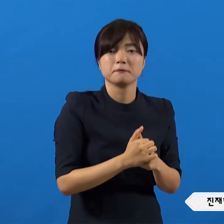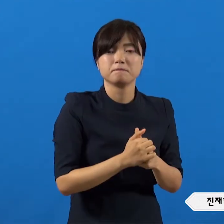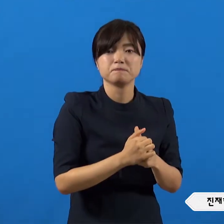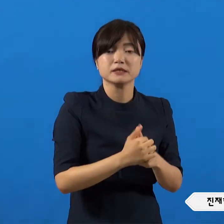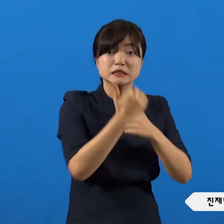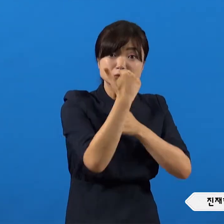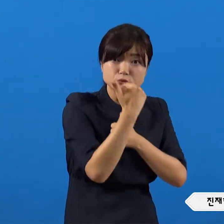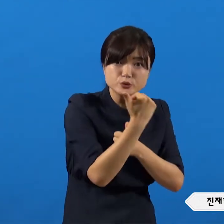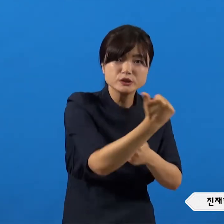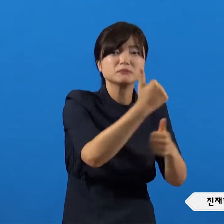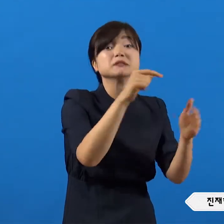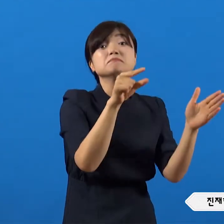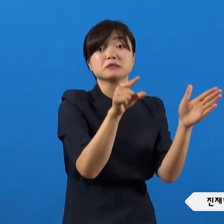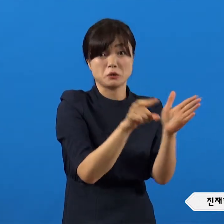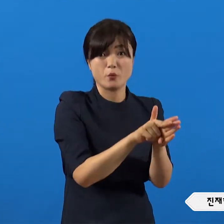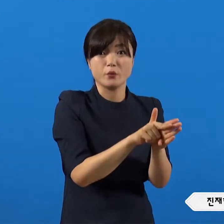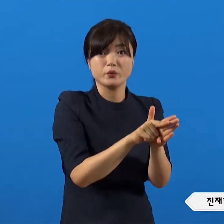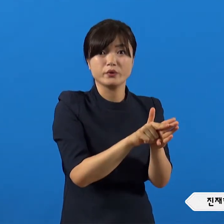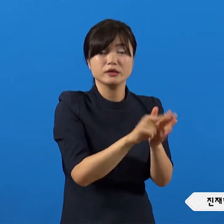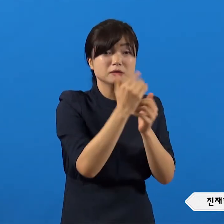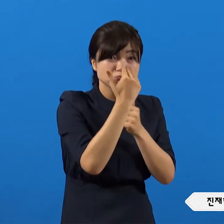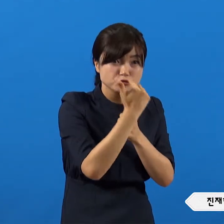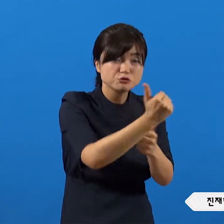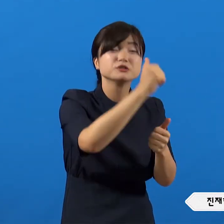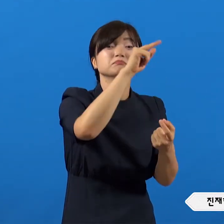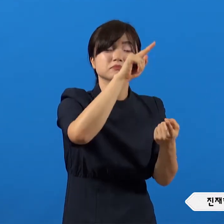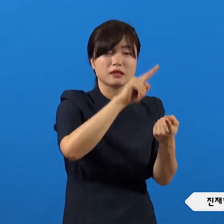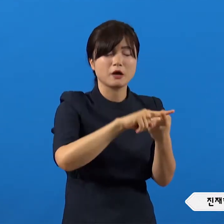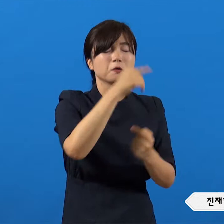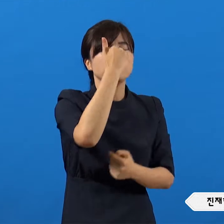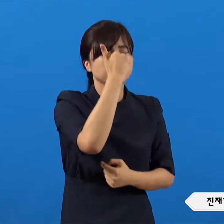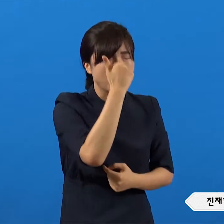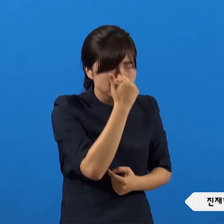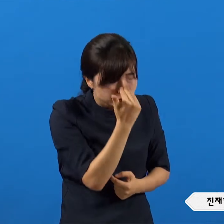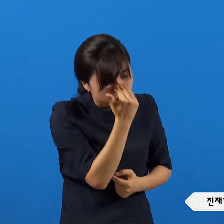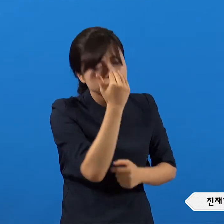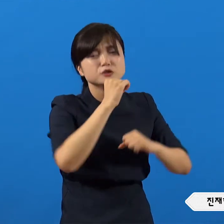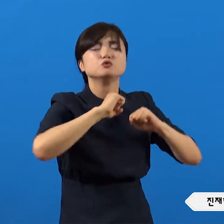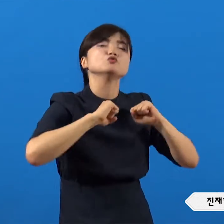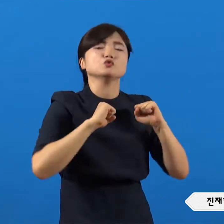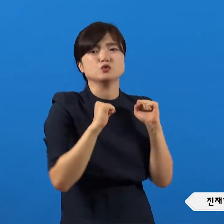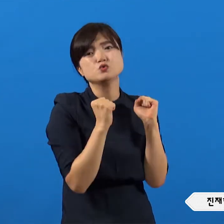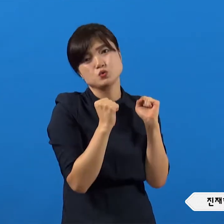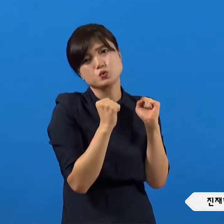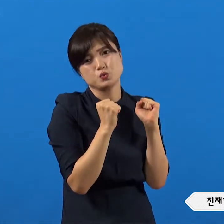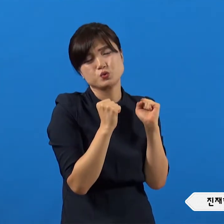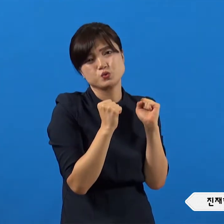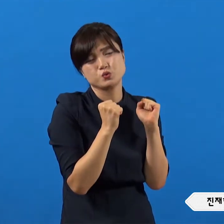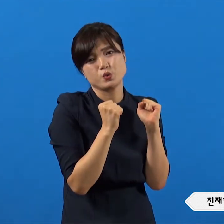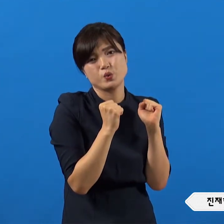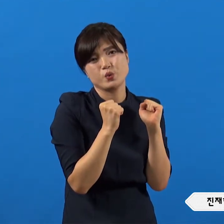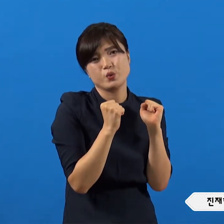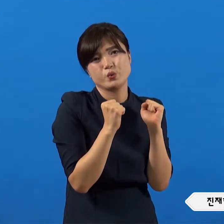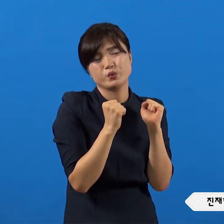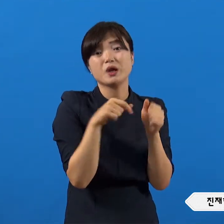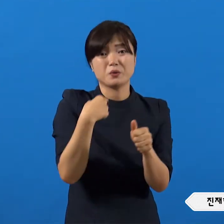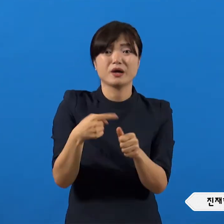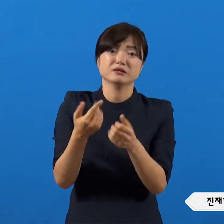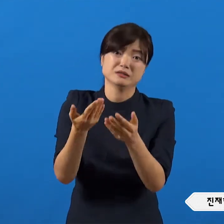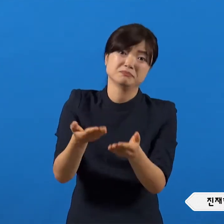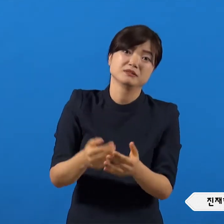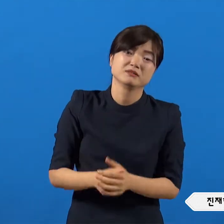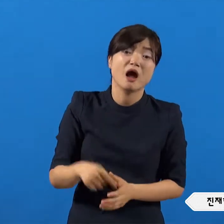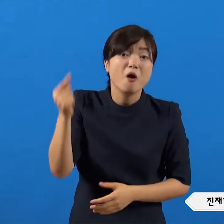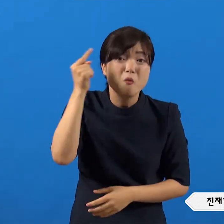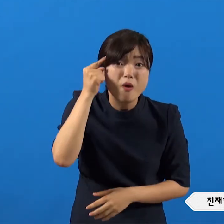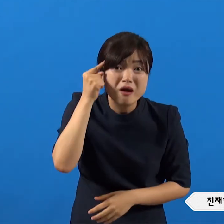그 부르심을 믿고 그 부르심에 내가 겸손히 순종하는 것입니다.